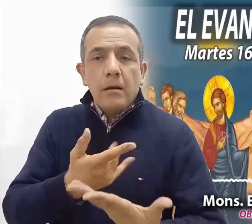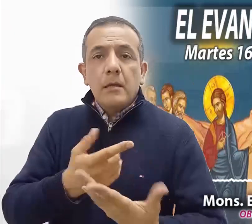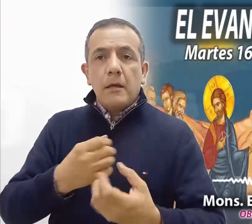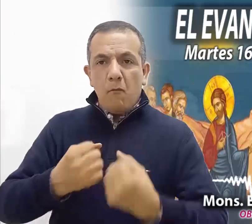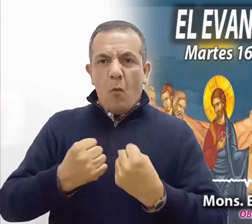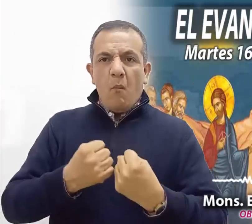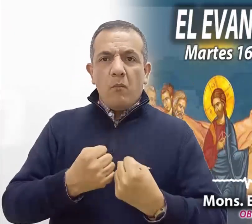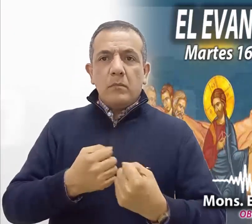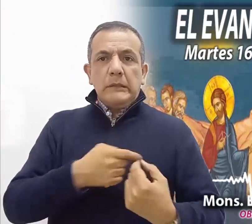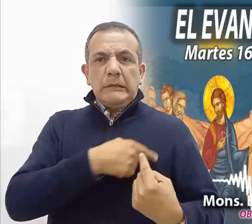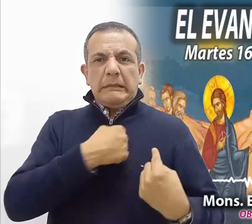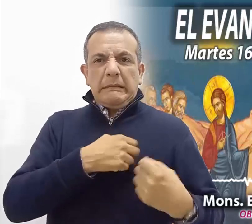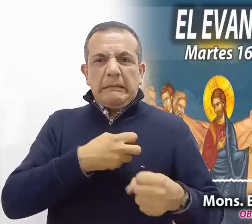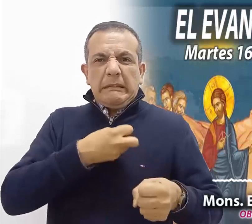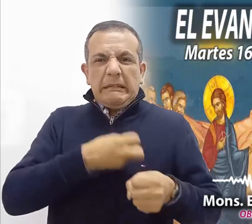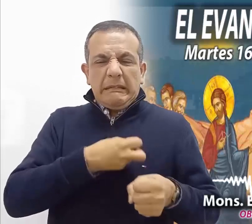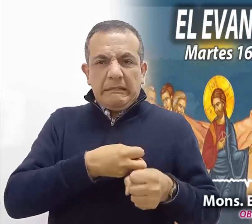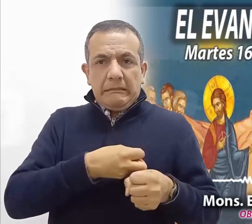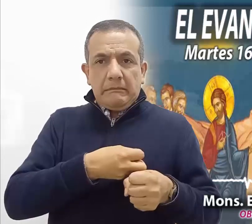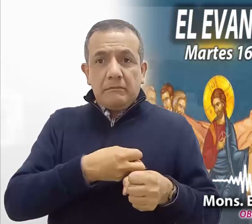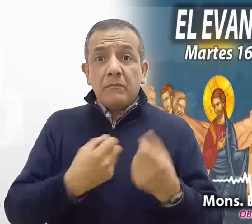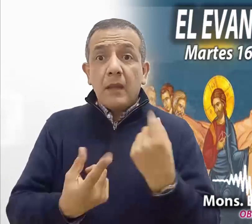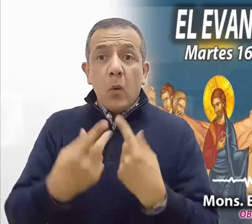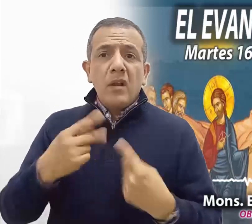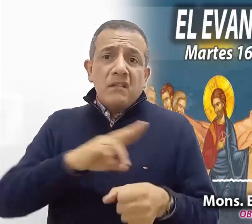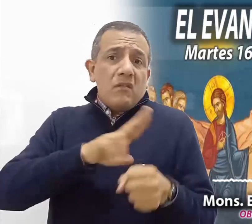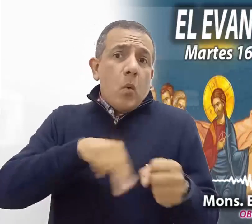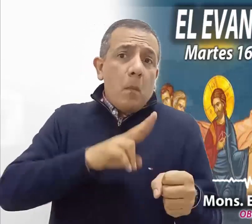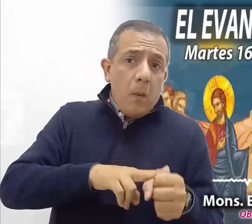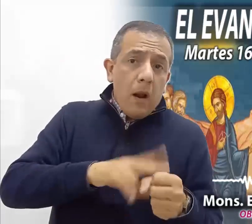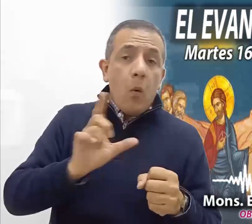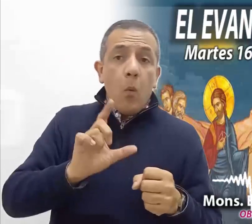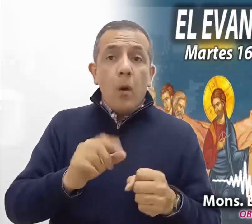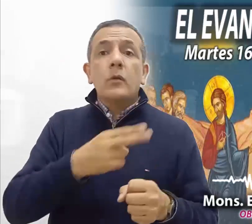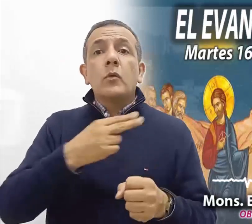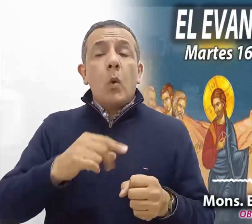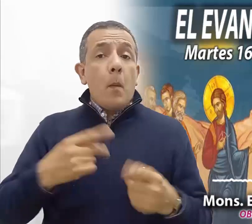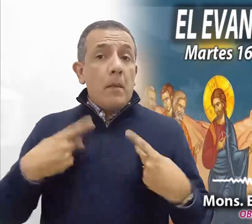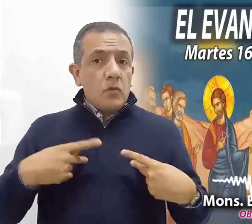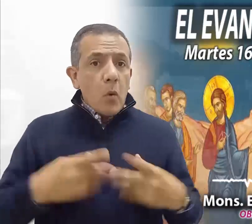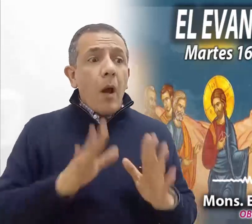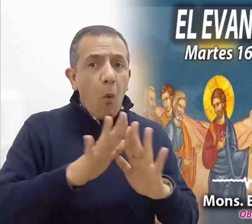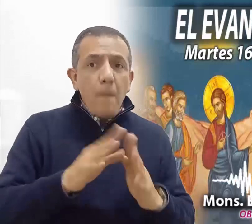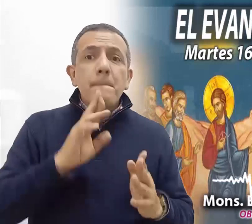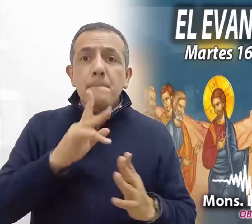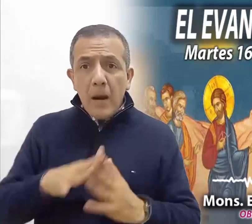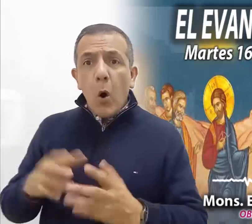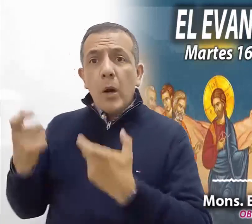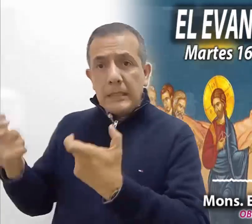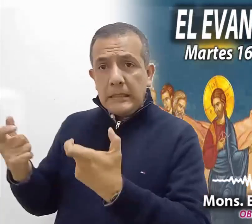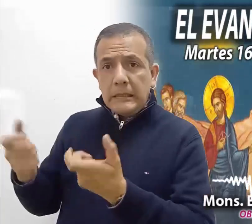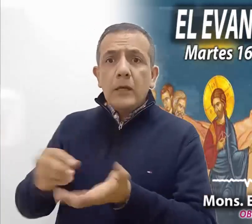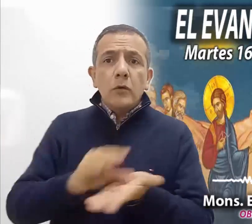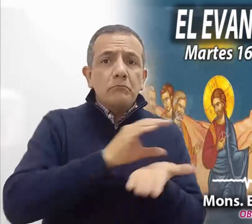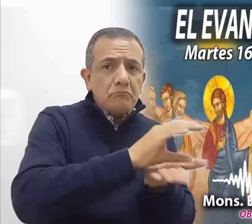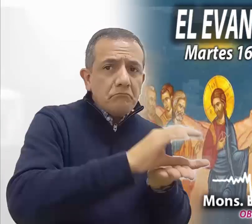A algunos esto les parece natural y se escandalizan cuando se insiste en la necesidad de una mejor distribución y en